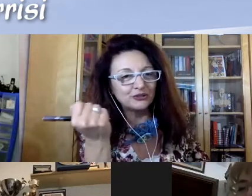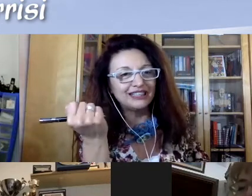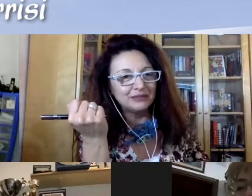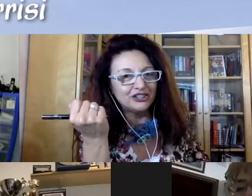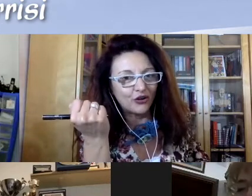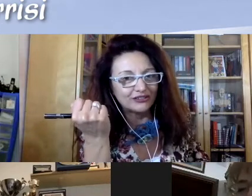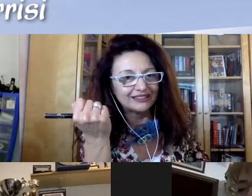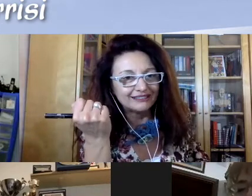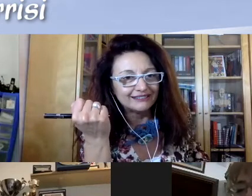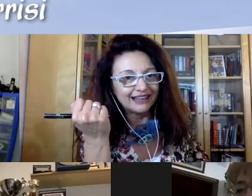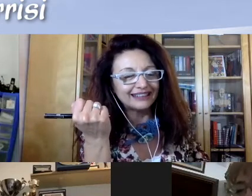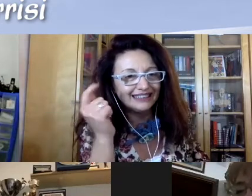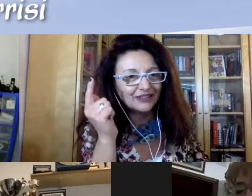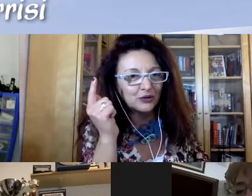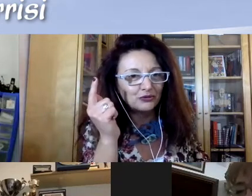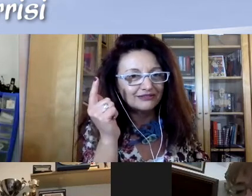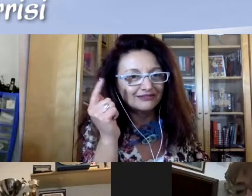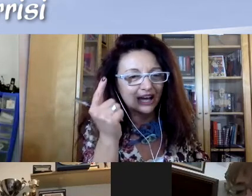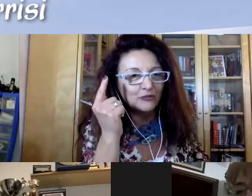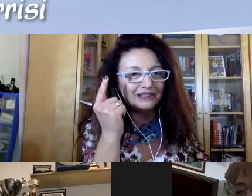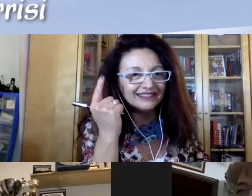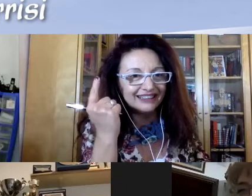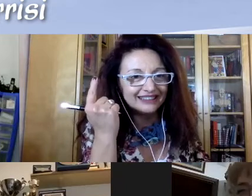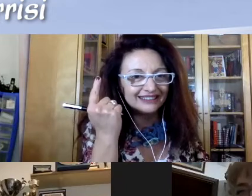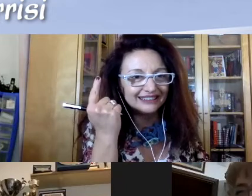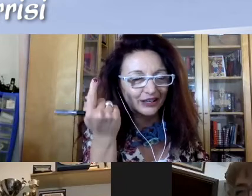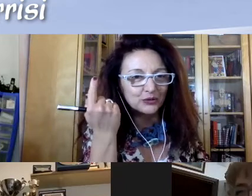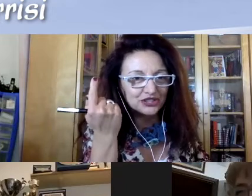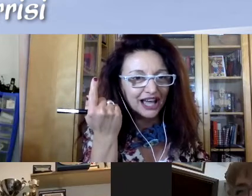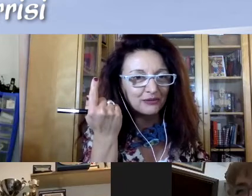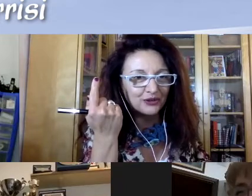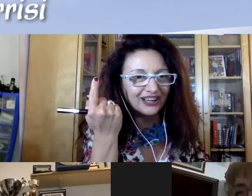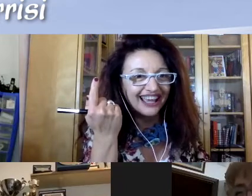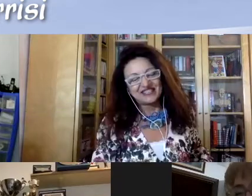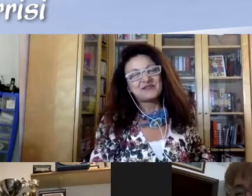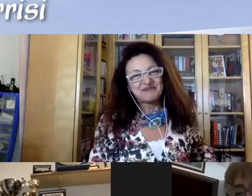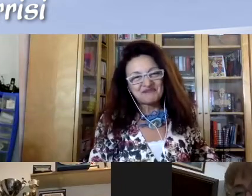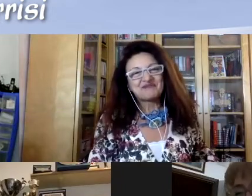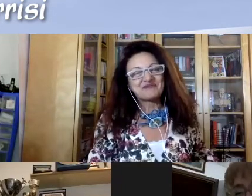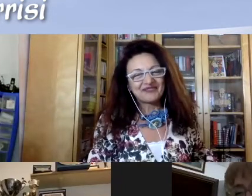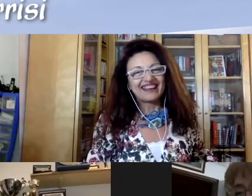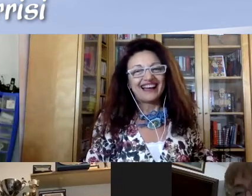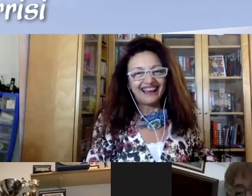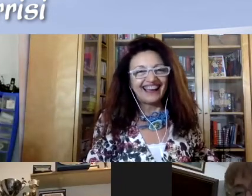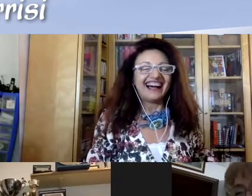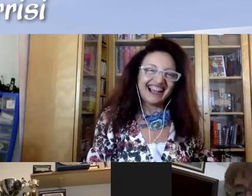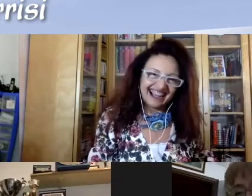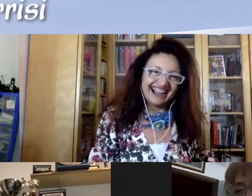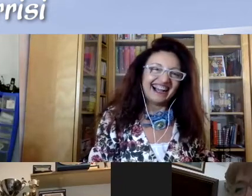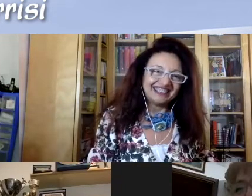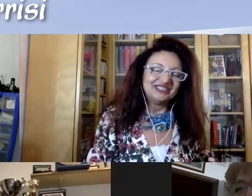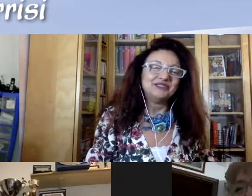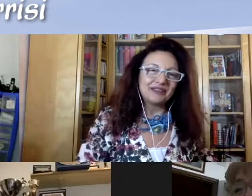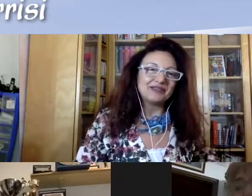vostri cagnolini mignon arrivano da un mittente che conosciamo? Assolutamente sì, da Igor